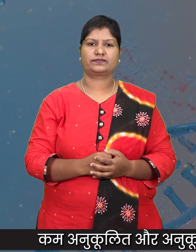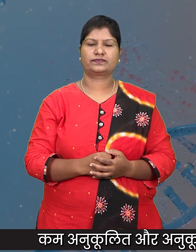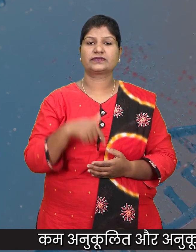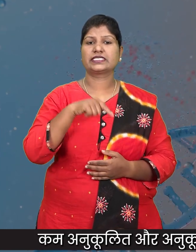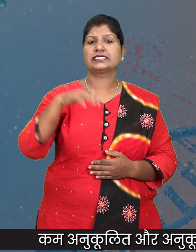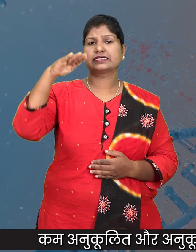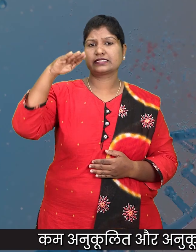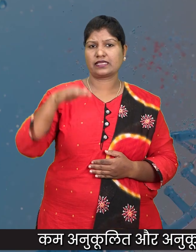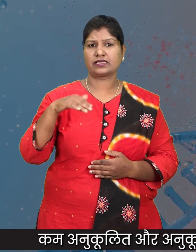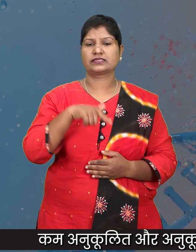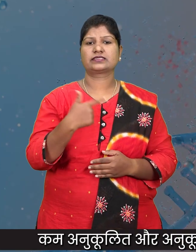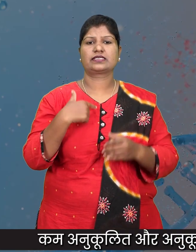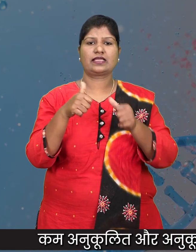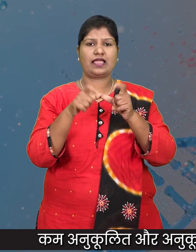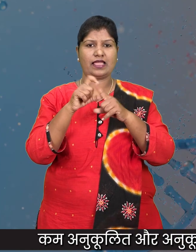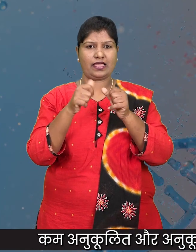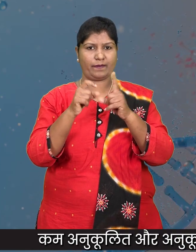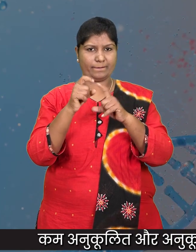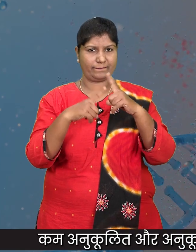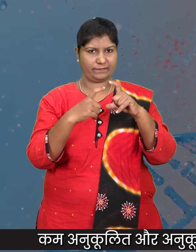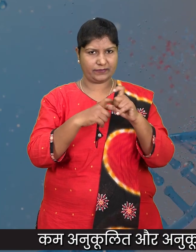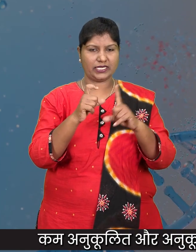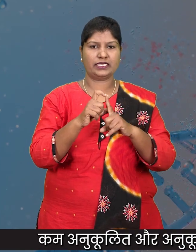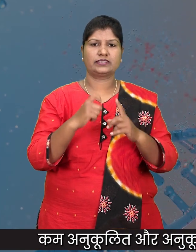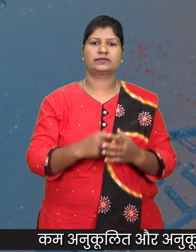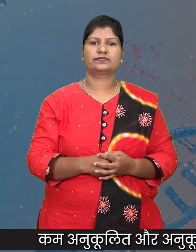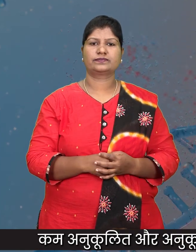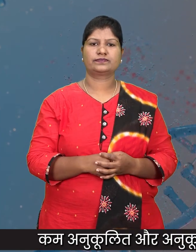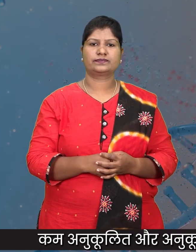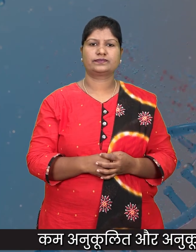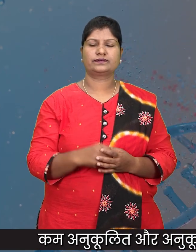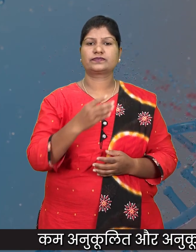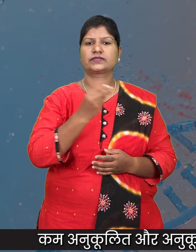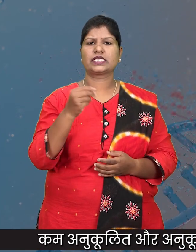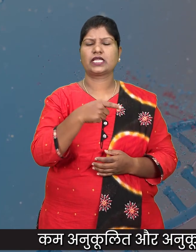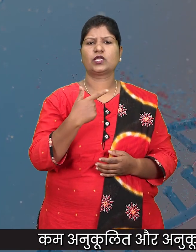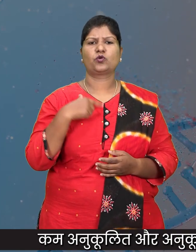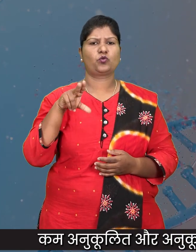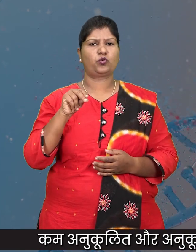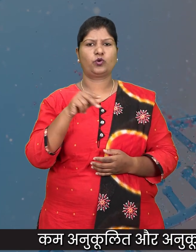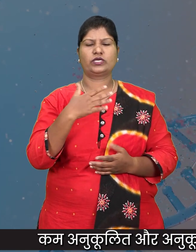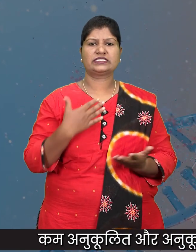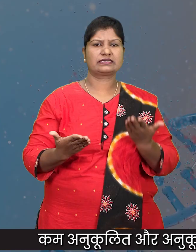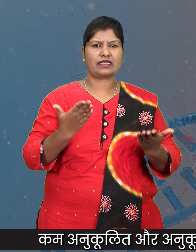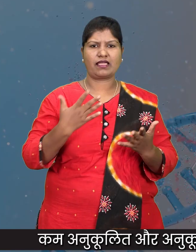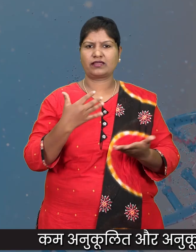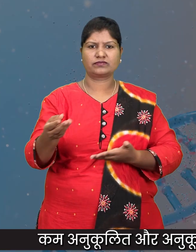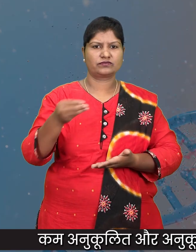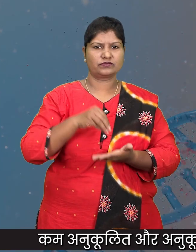कम अनुकूलित और अनुकूलित नहीं होने वाले जीवों का उन्मूलन हो जाता है।